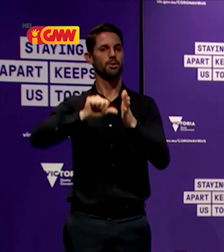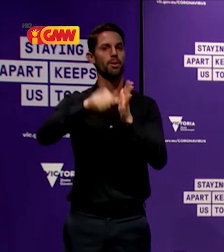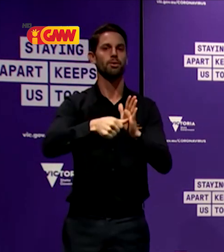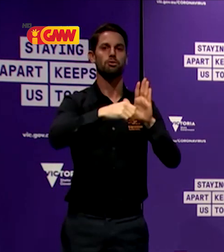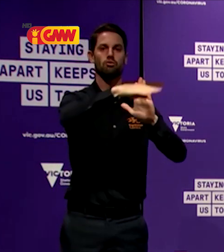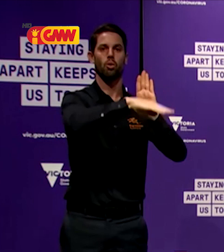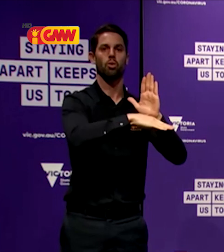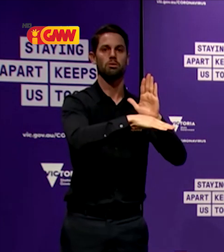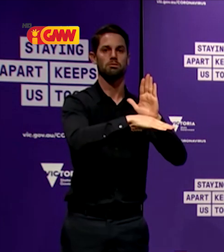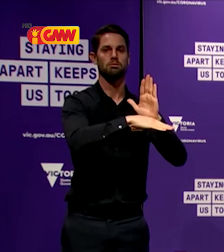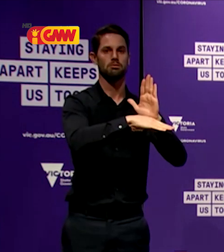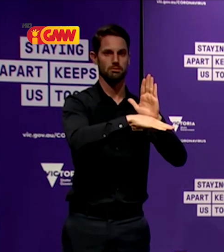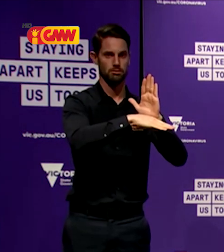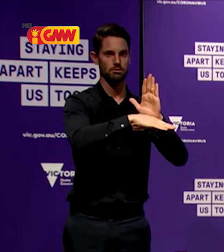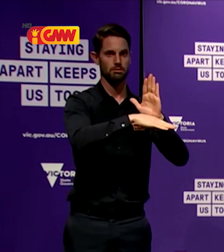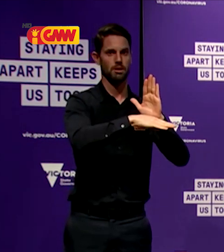Anulo.